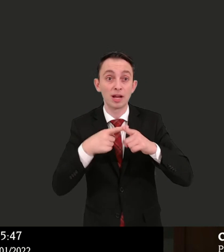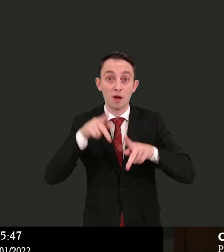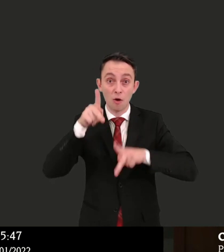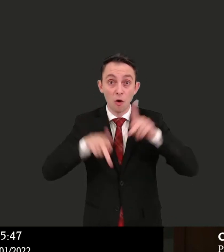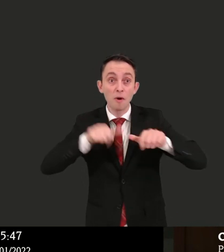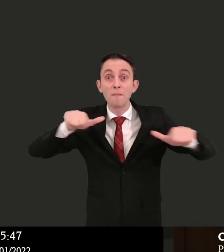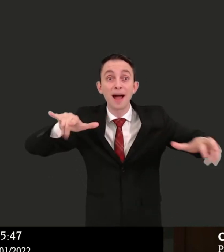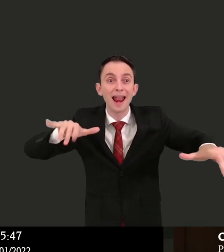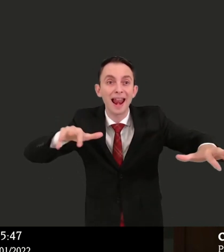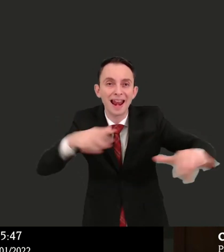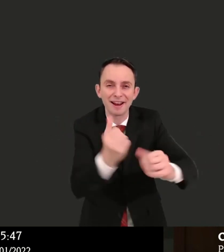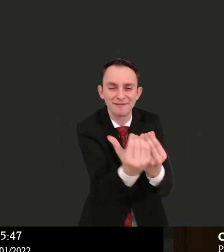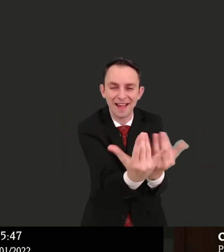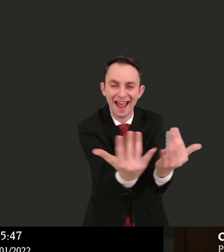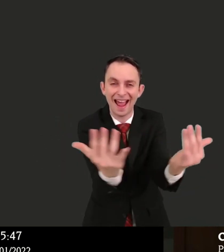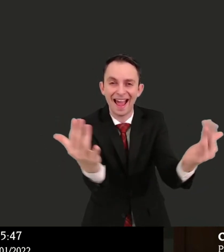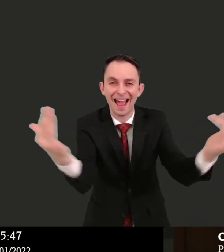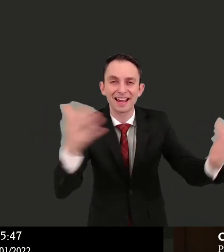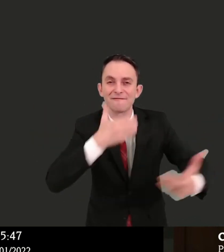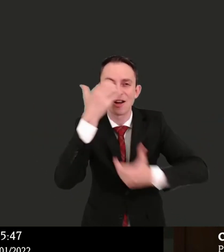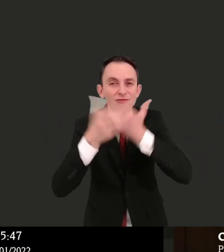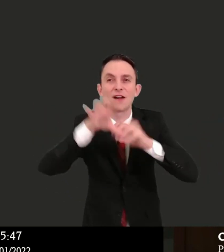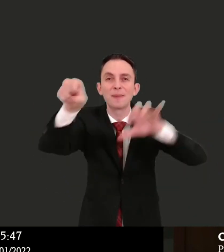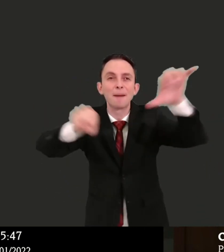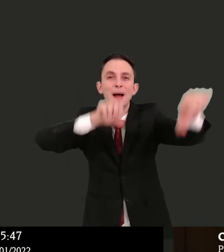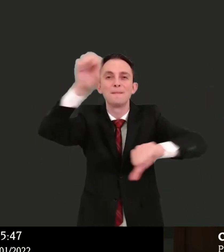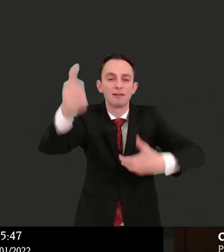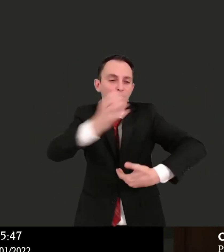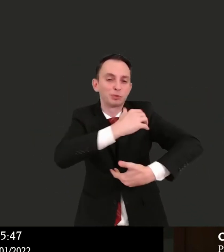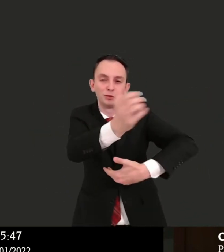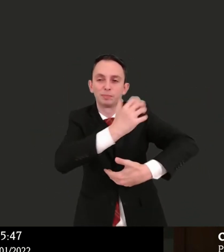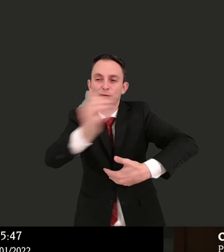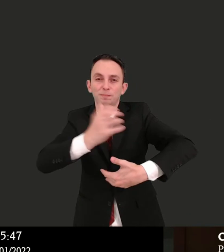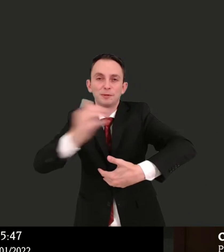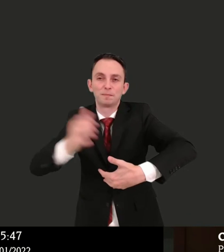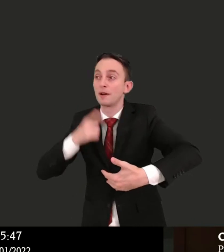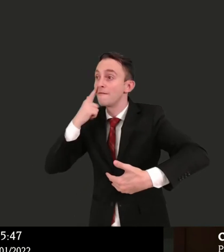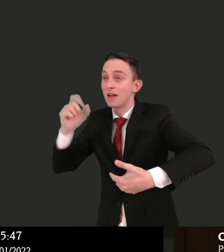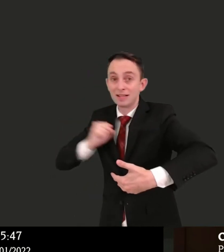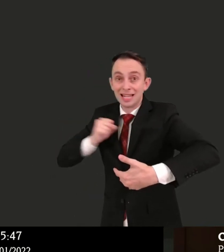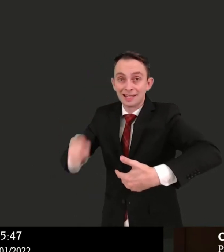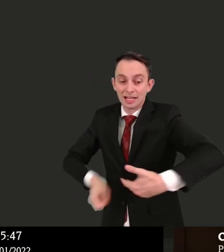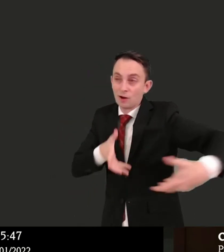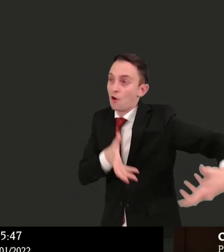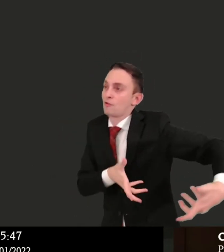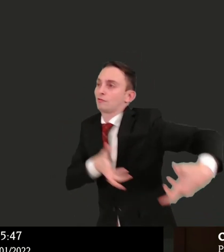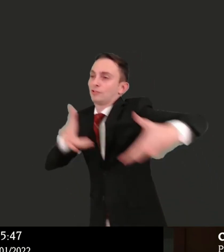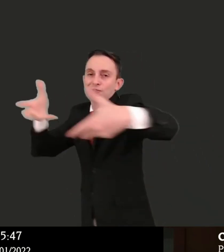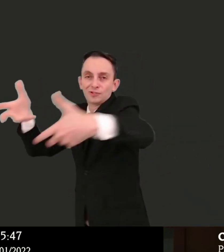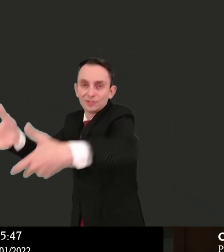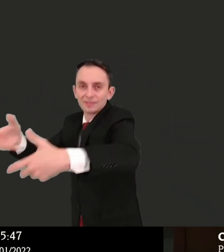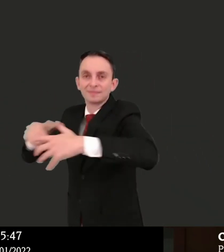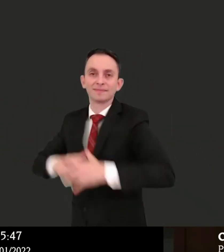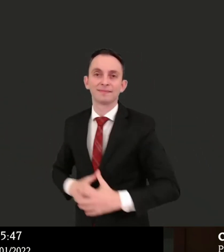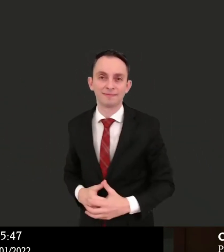campo e entregava para o sacerdote. Era a Festa das Semanas, os primeiros frutos de Israel. Era